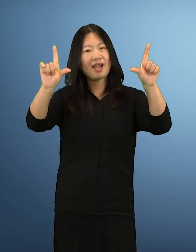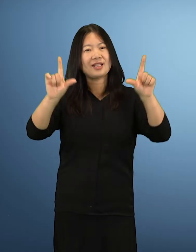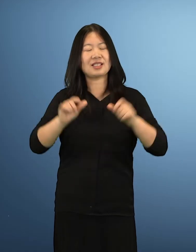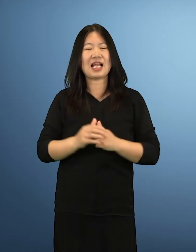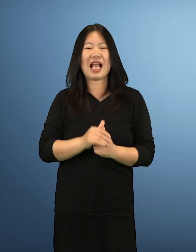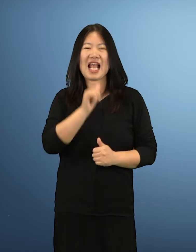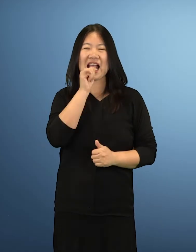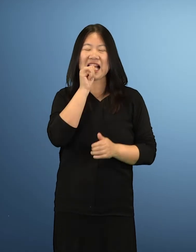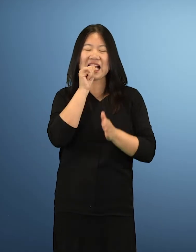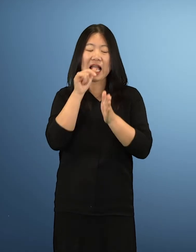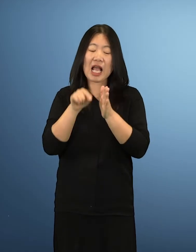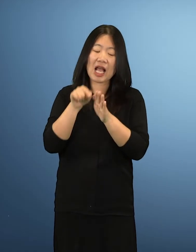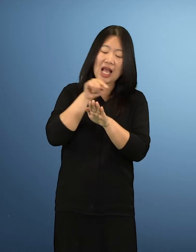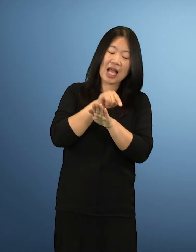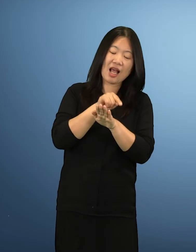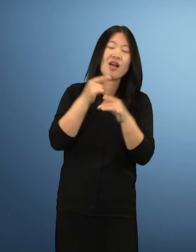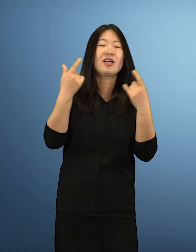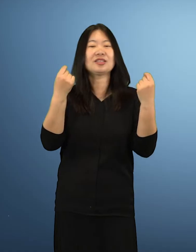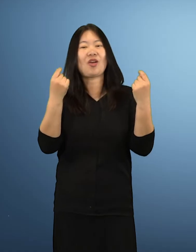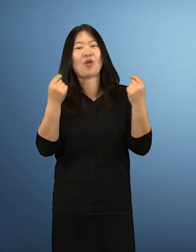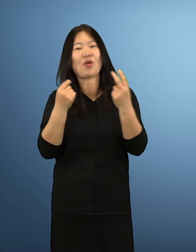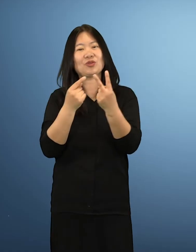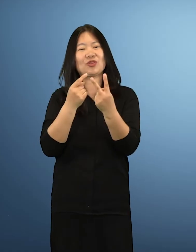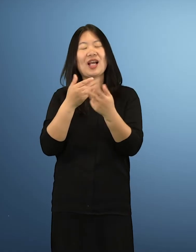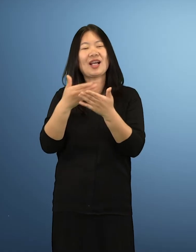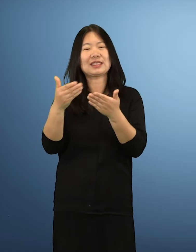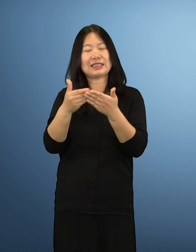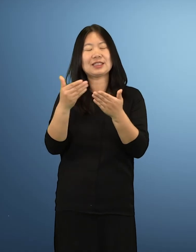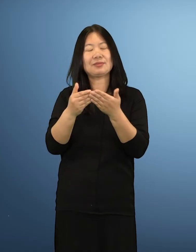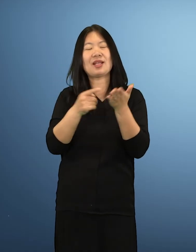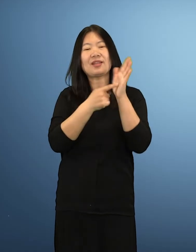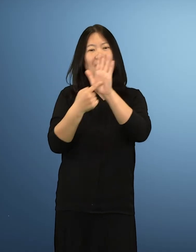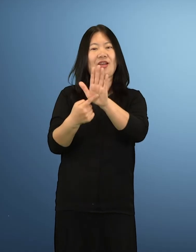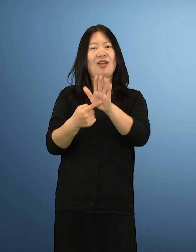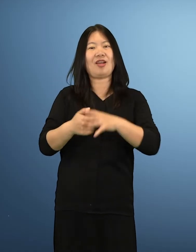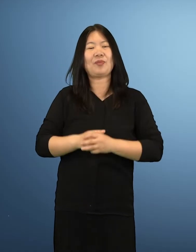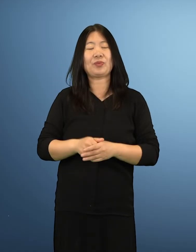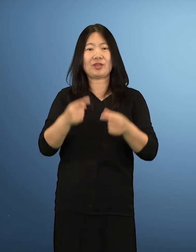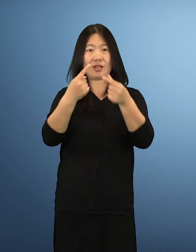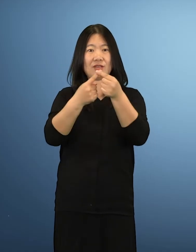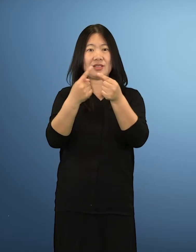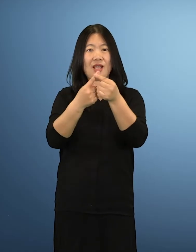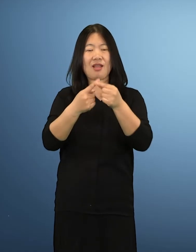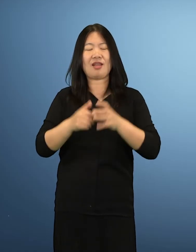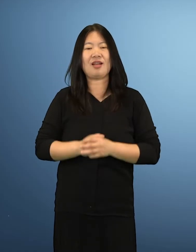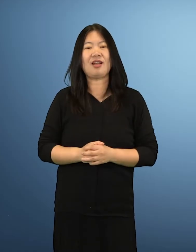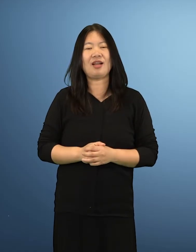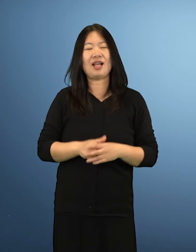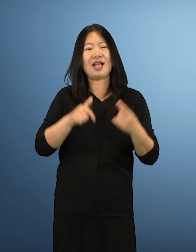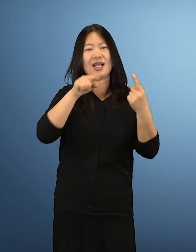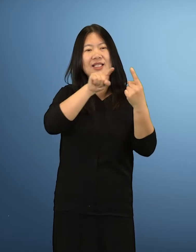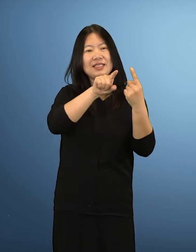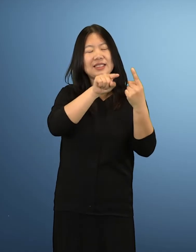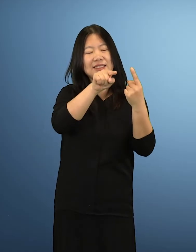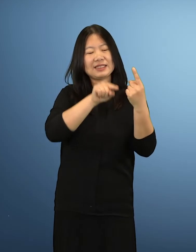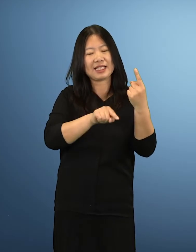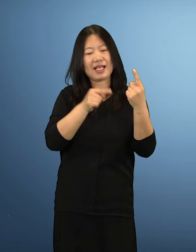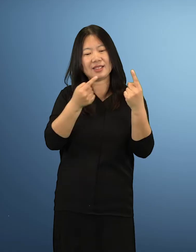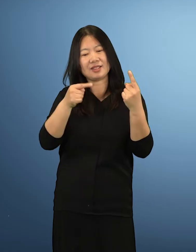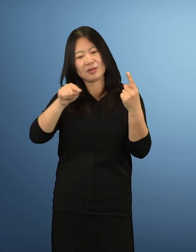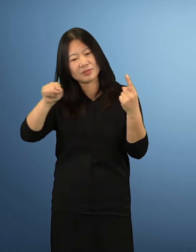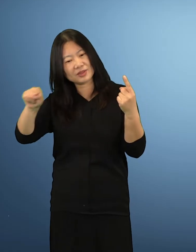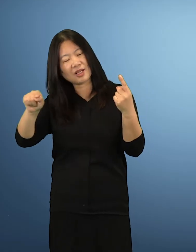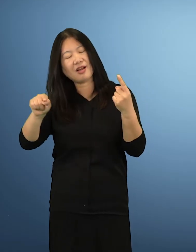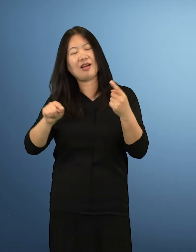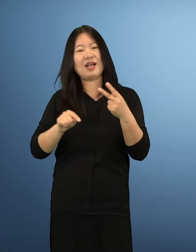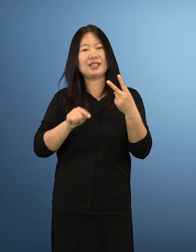동전의 양면과 같이 두 가지 그림을 안고 있습니다. 첫째는 1장